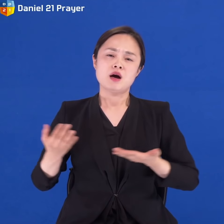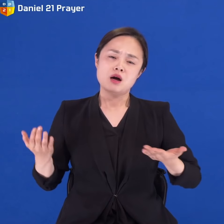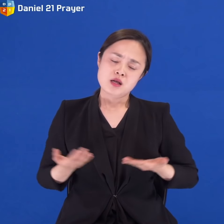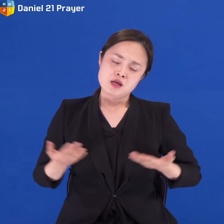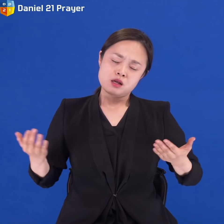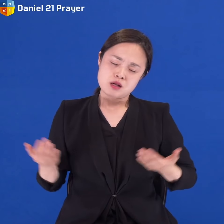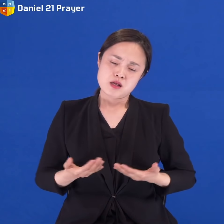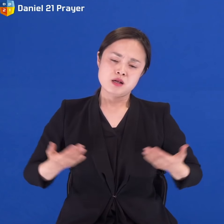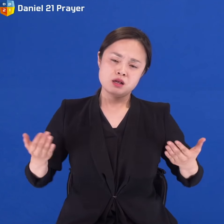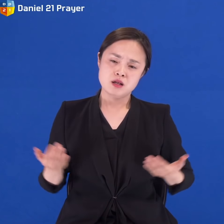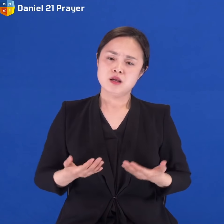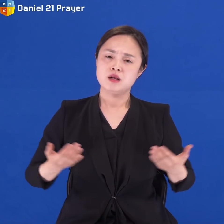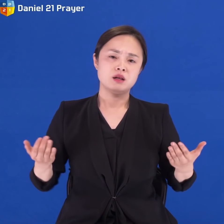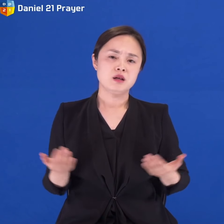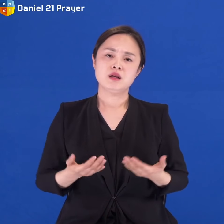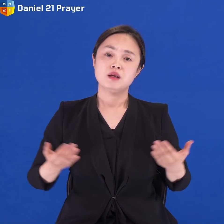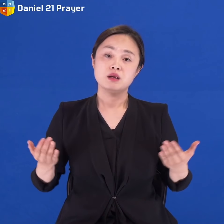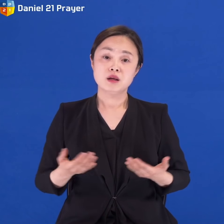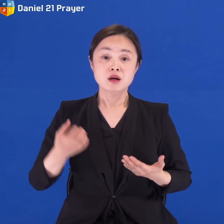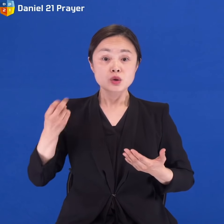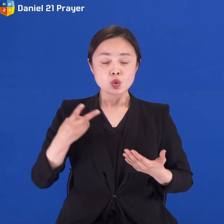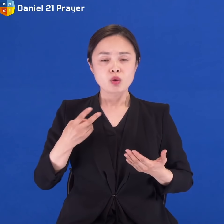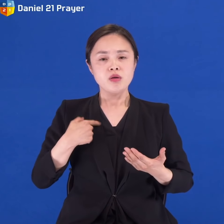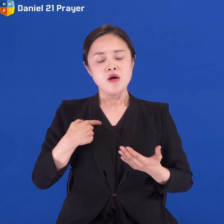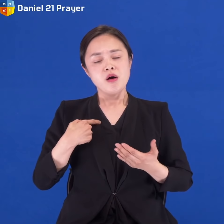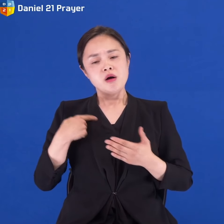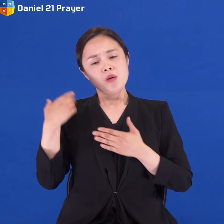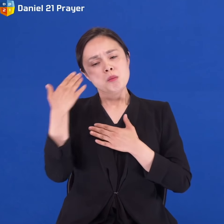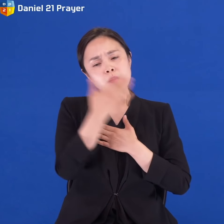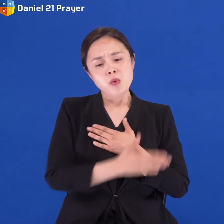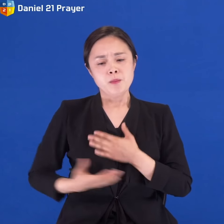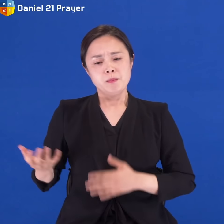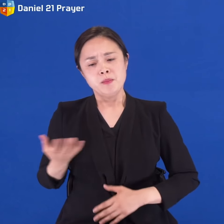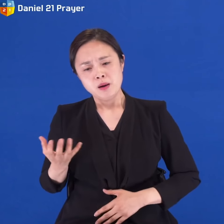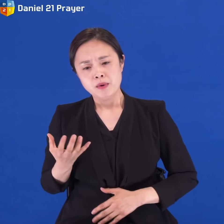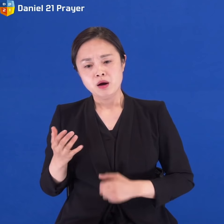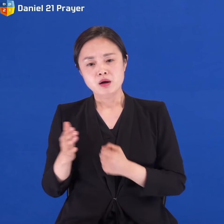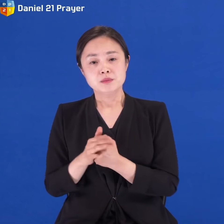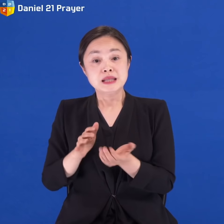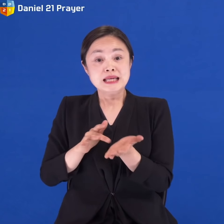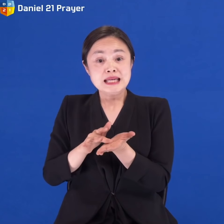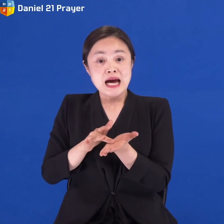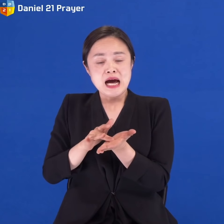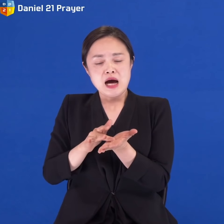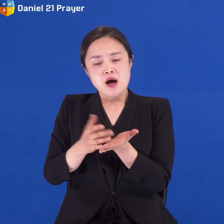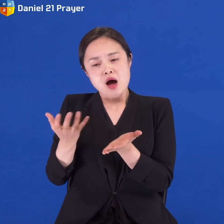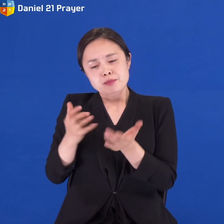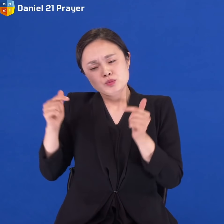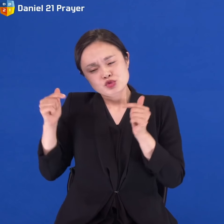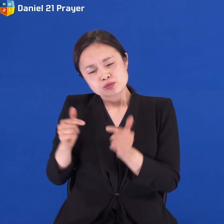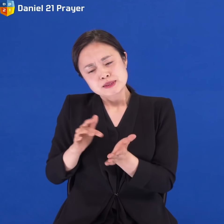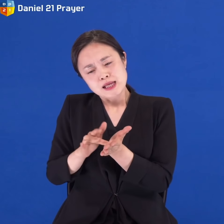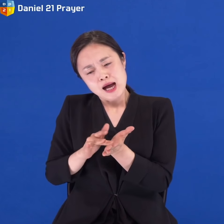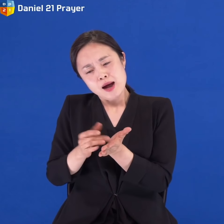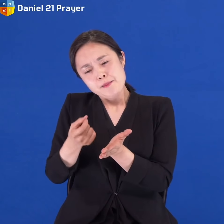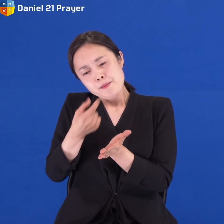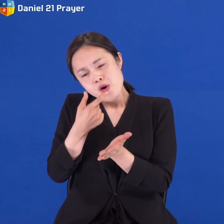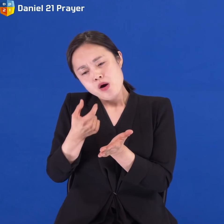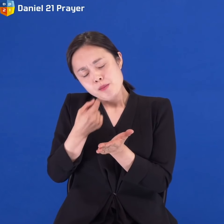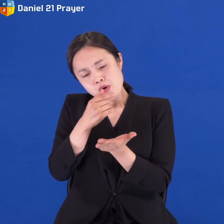어쨌든 약이 이제 떨어지면 안 되는 약물 의존까지 제가 된 겁니다. 한 5가지 정도